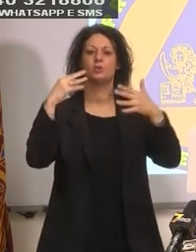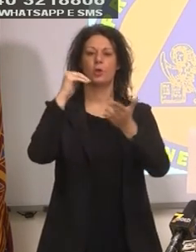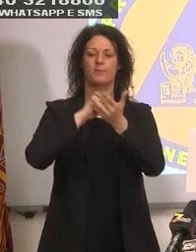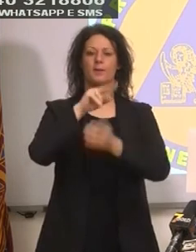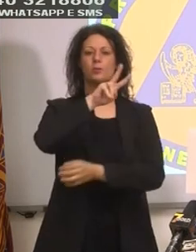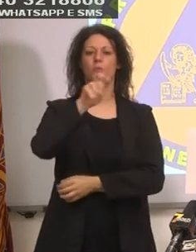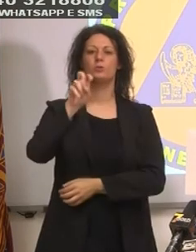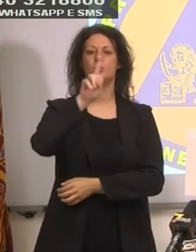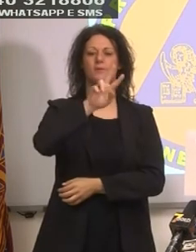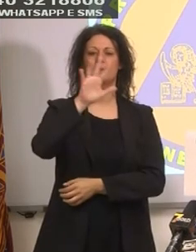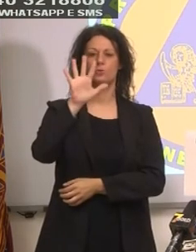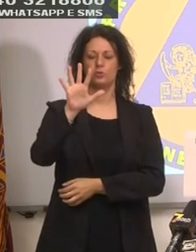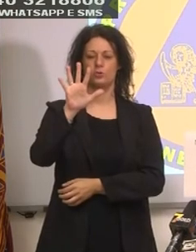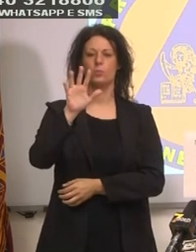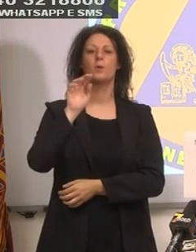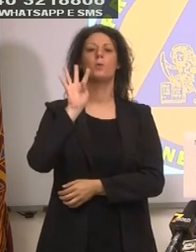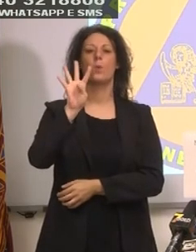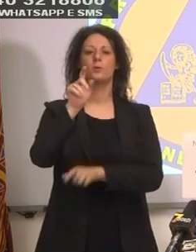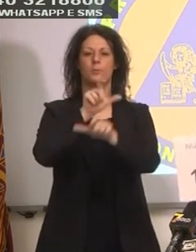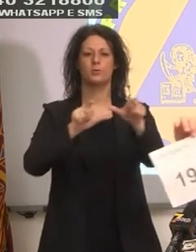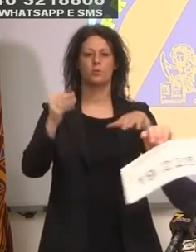19.225, più 4.